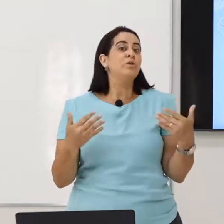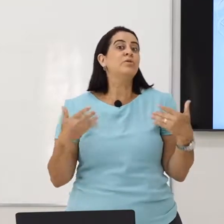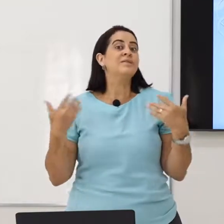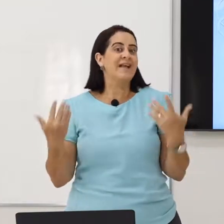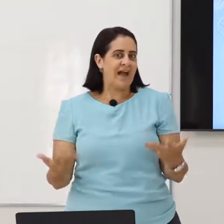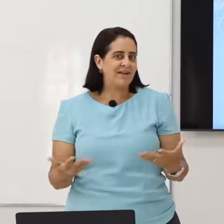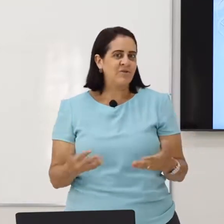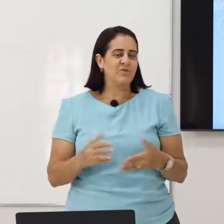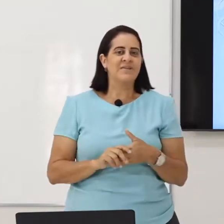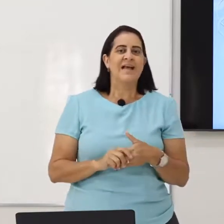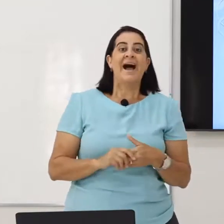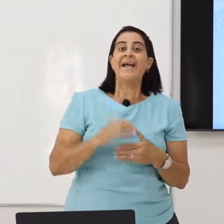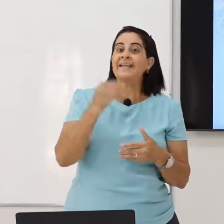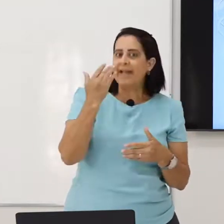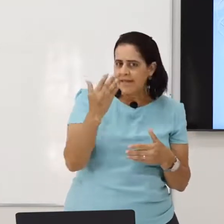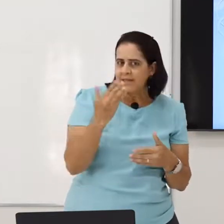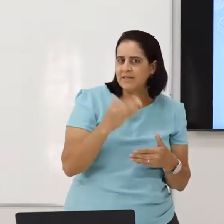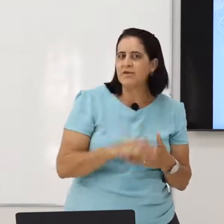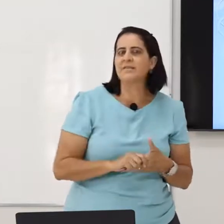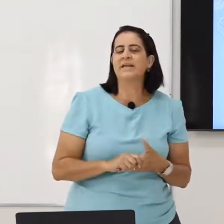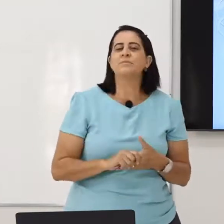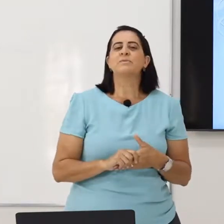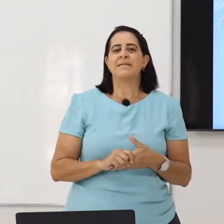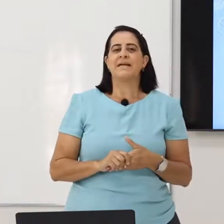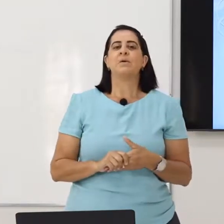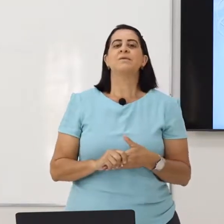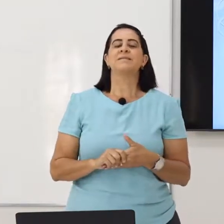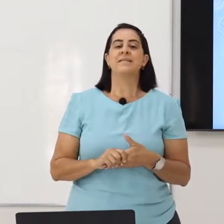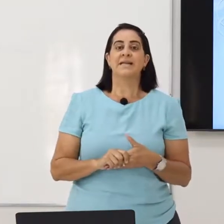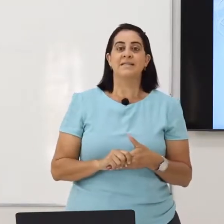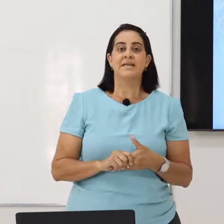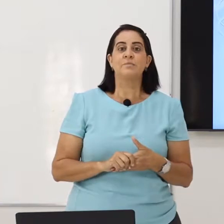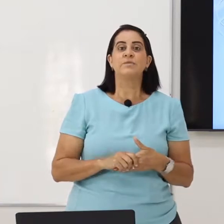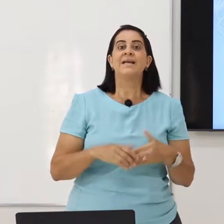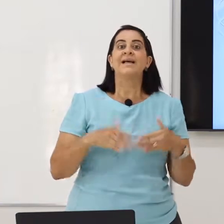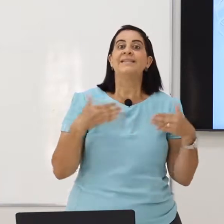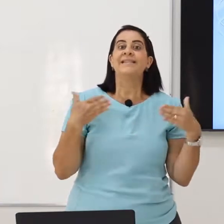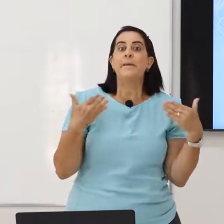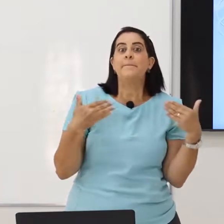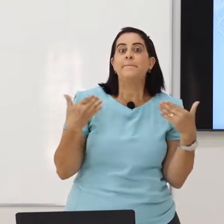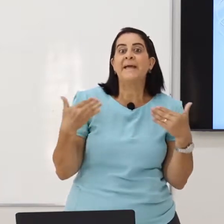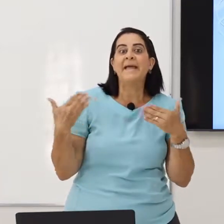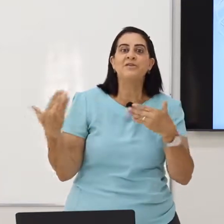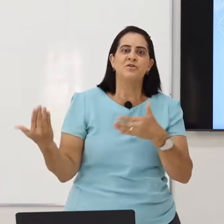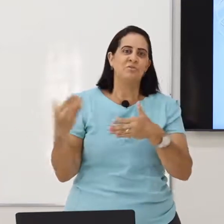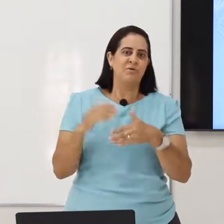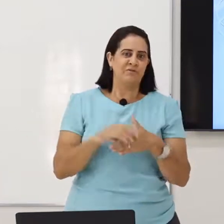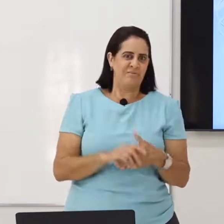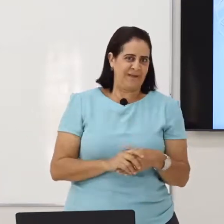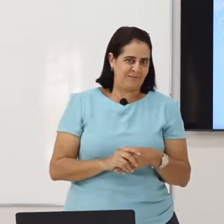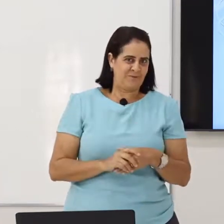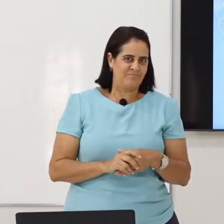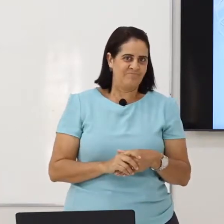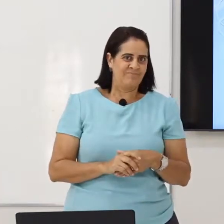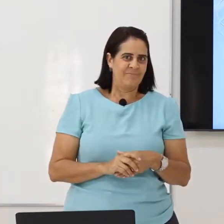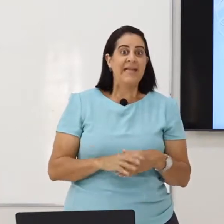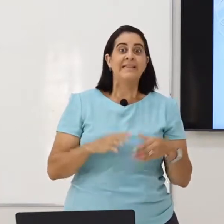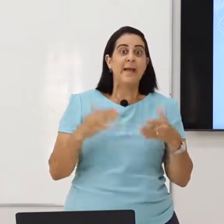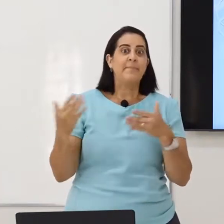muitos casos, a ideia que nós queremos passar quando sinalizamos depende do movimento.